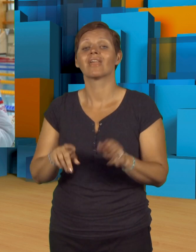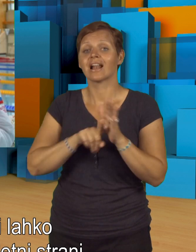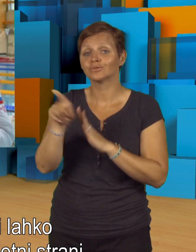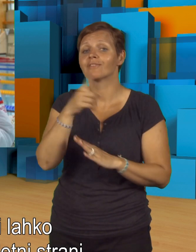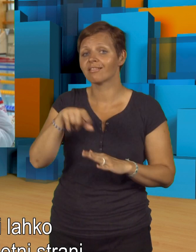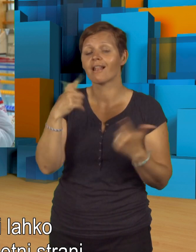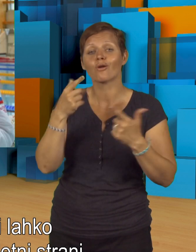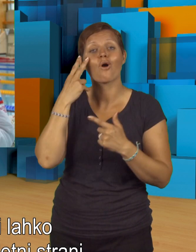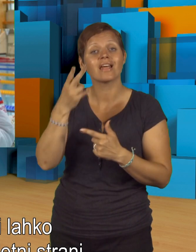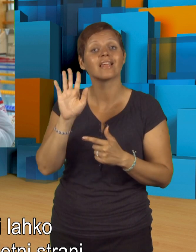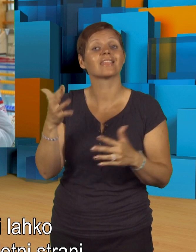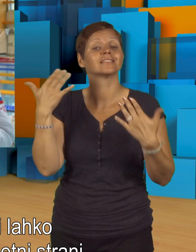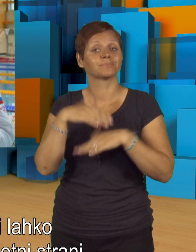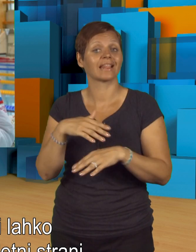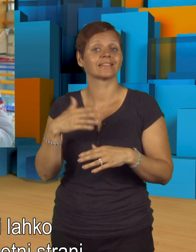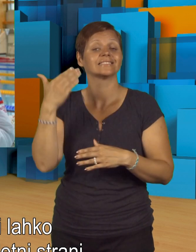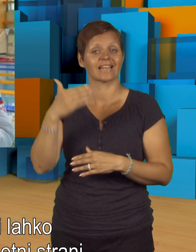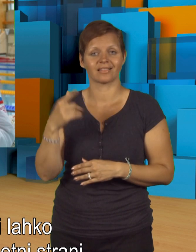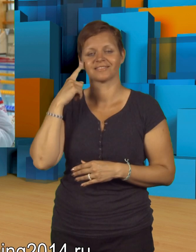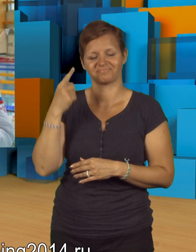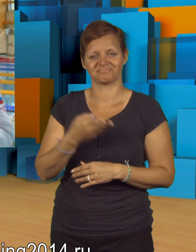lahko ogledate na spletni strani